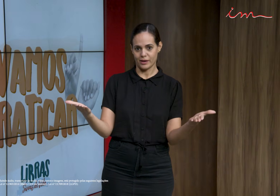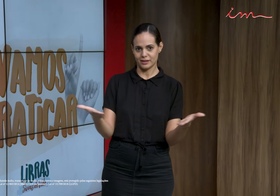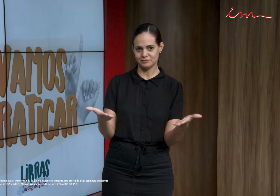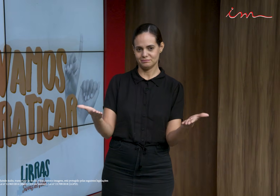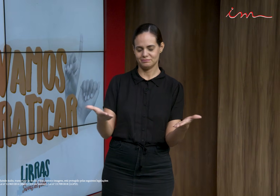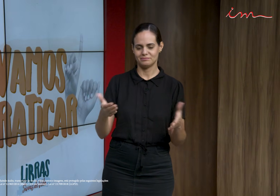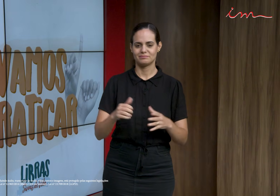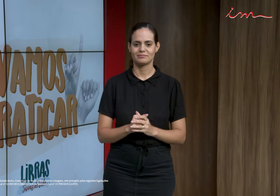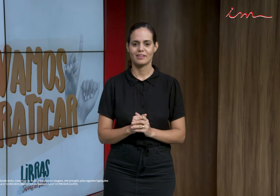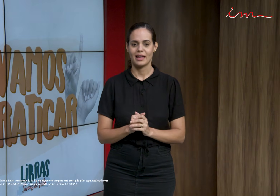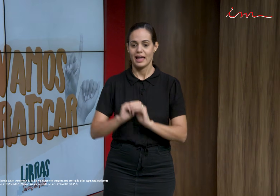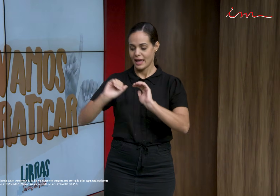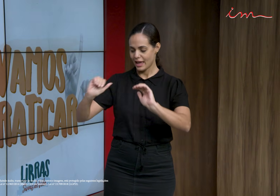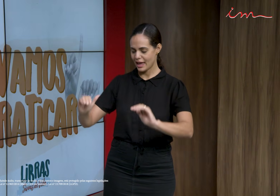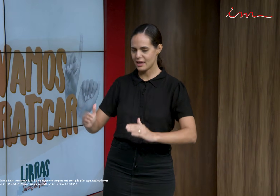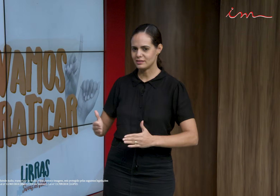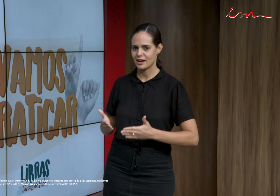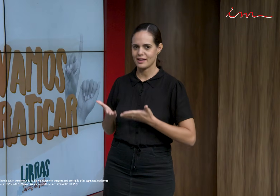Agora,